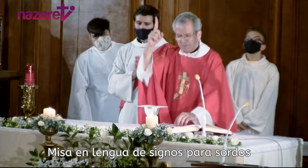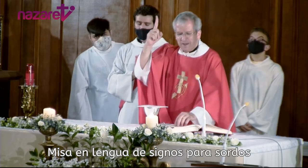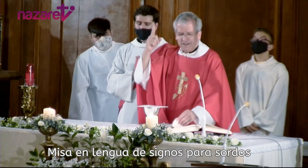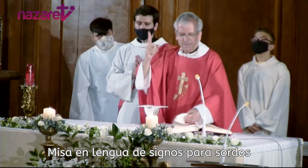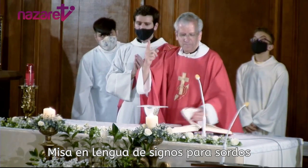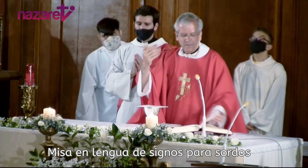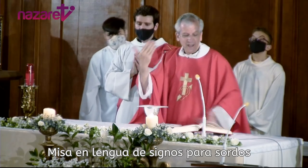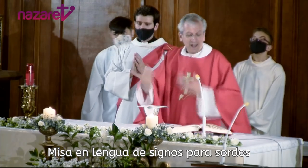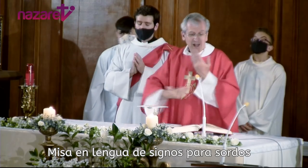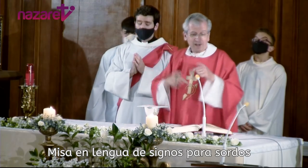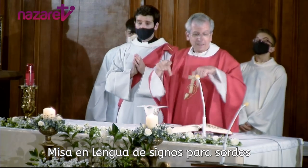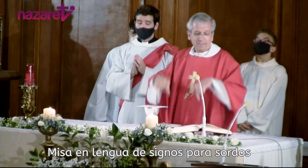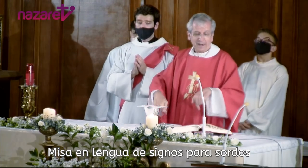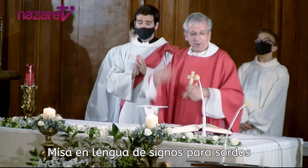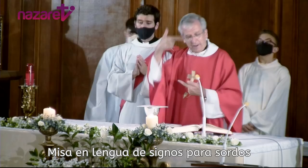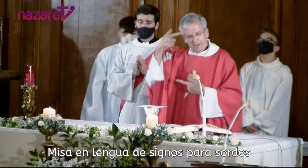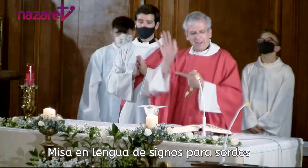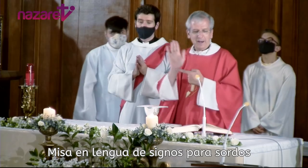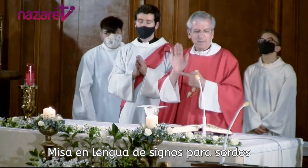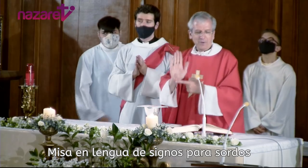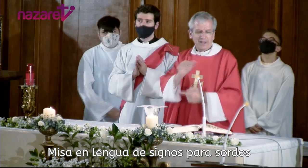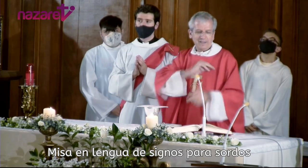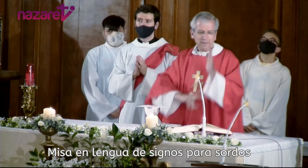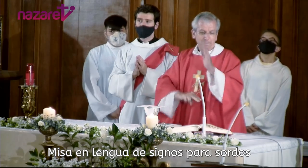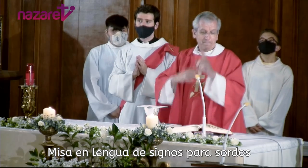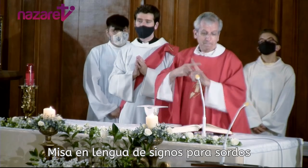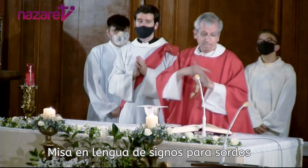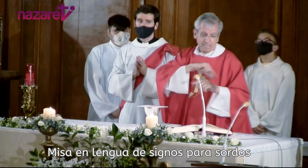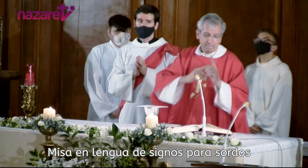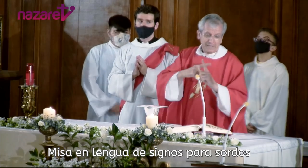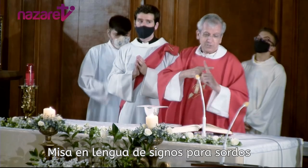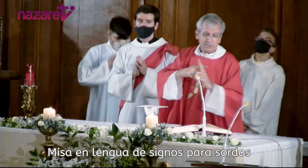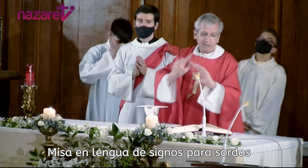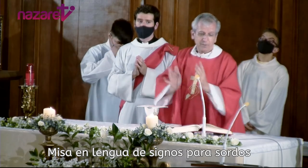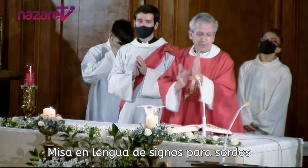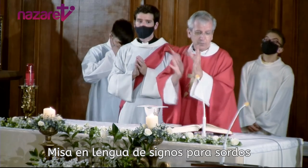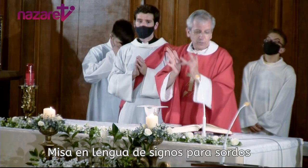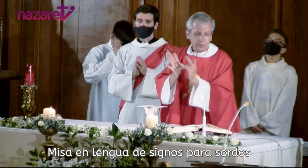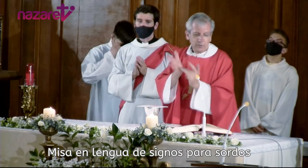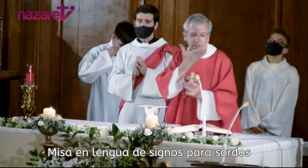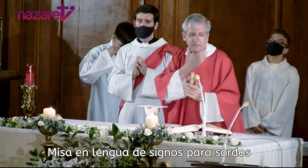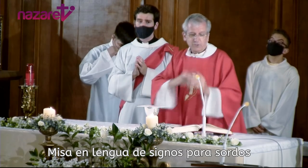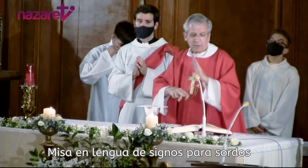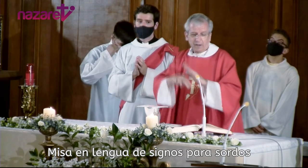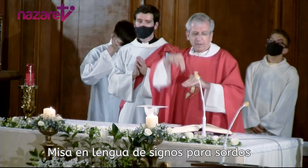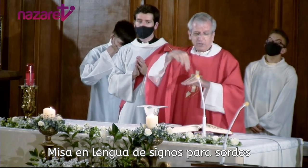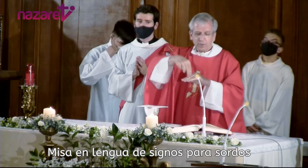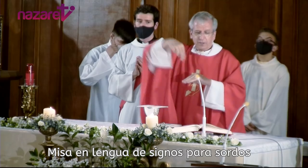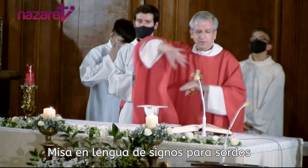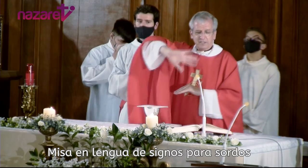Padre, al celebrar ahora el memorial de la pasión salvadora de tu Hijo, de su admirable resurrección y